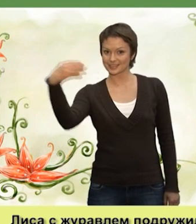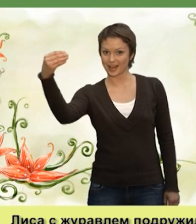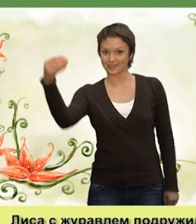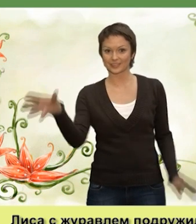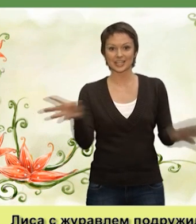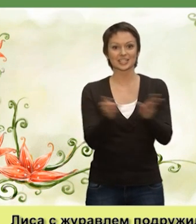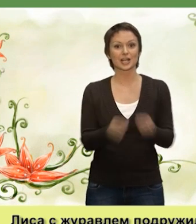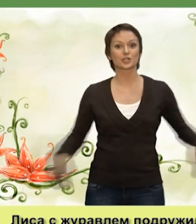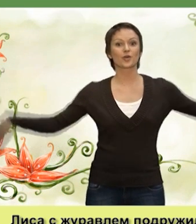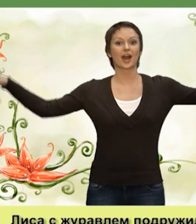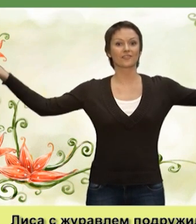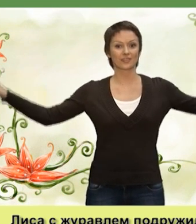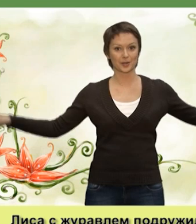Лиса с журавлем